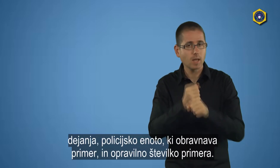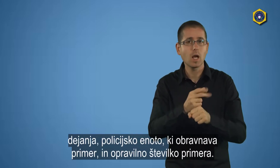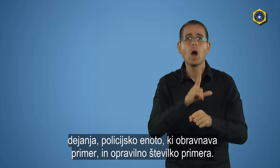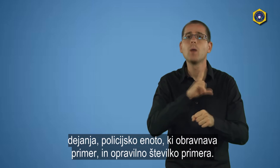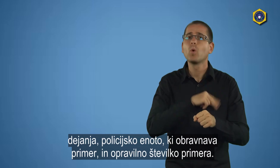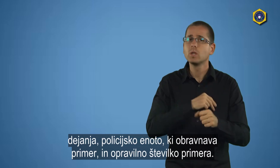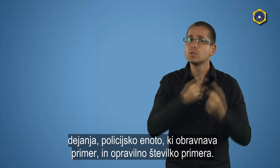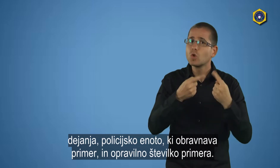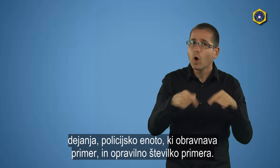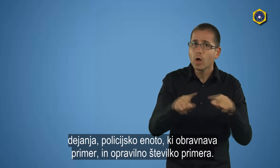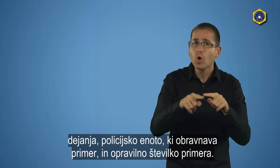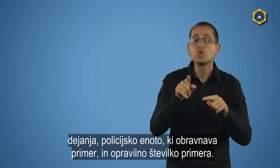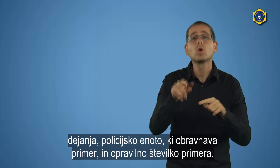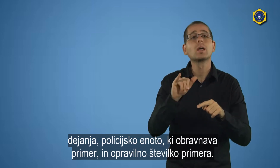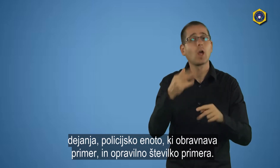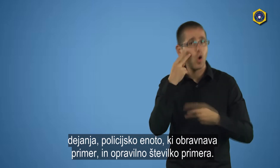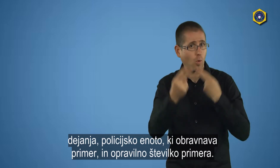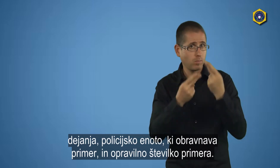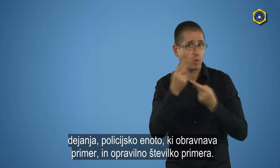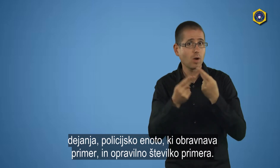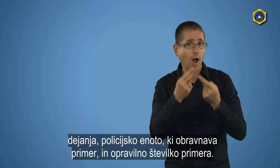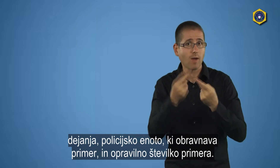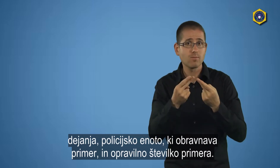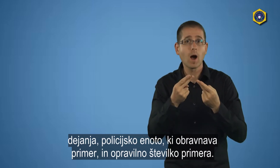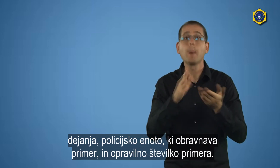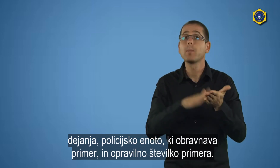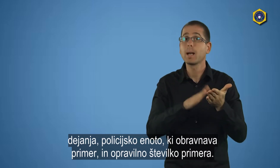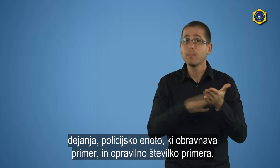ki obravnava primer, in opravilno številko primera.